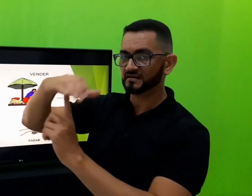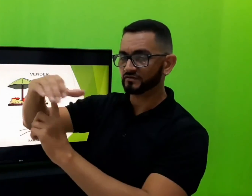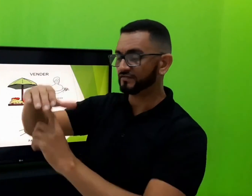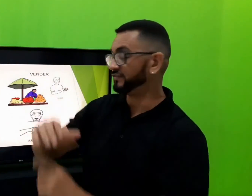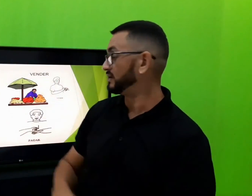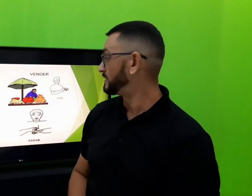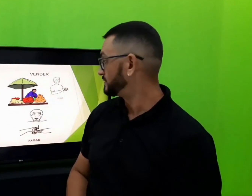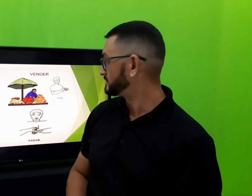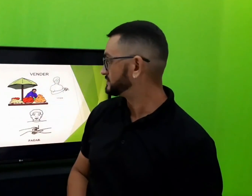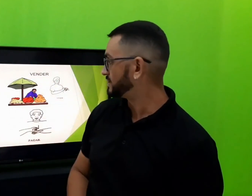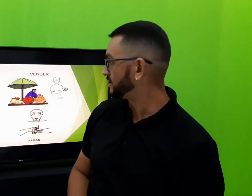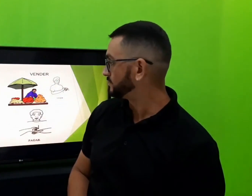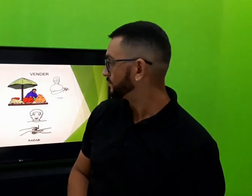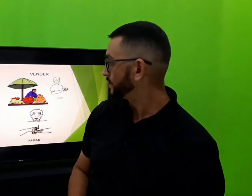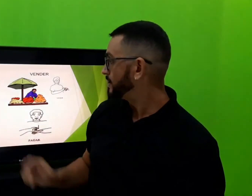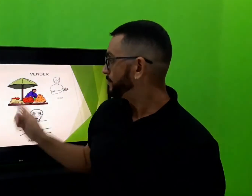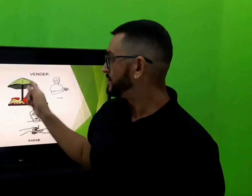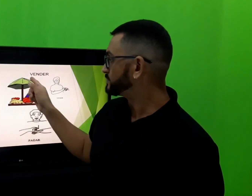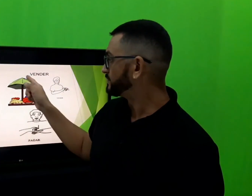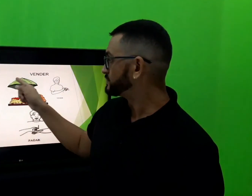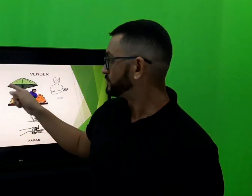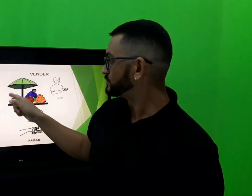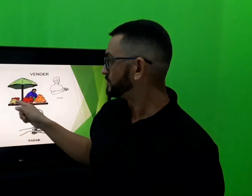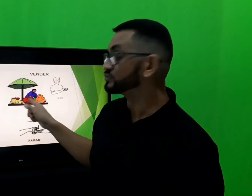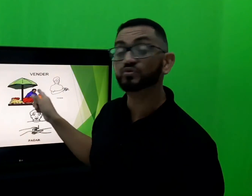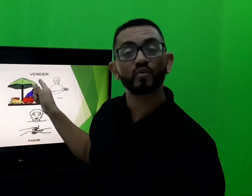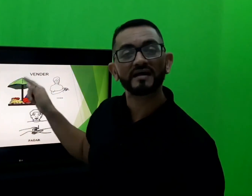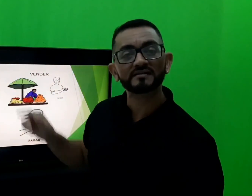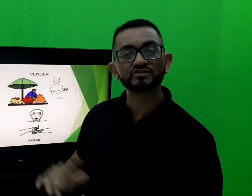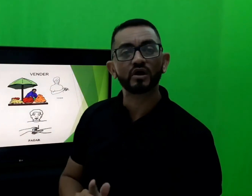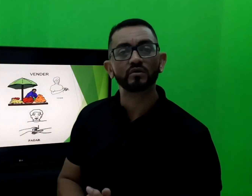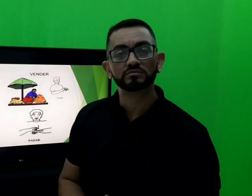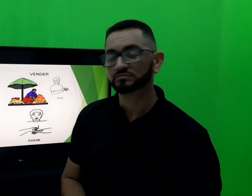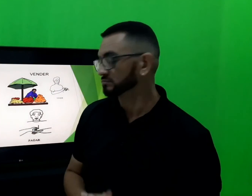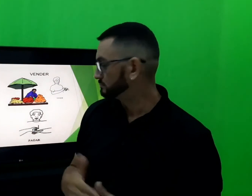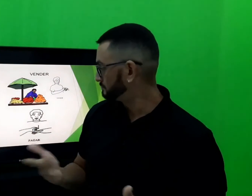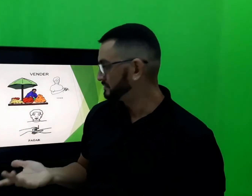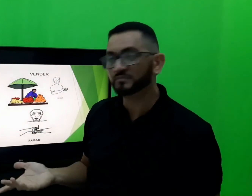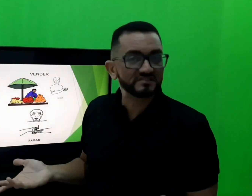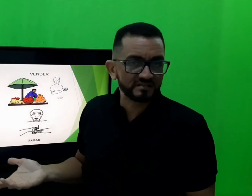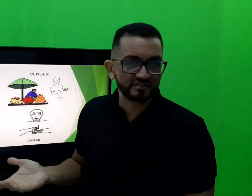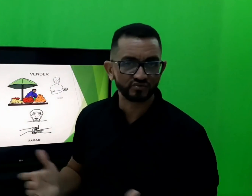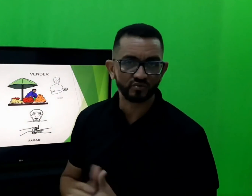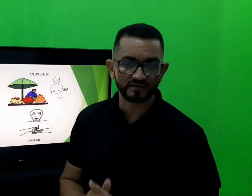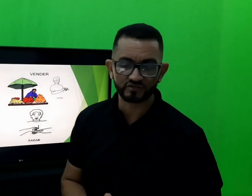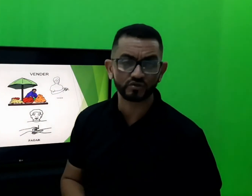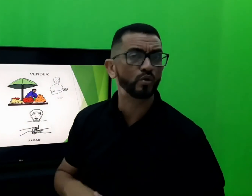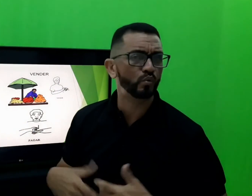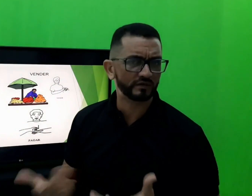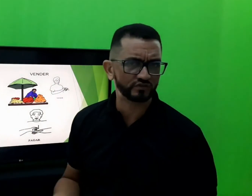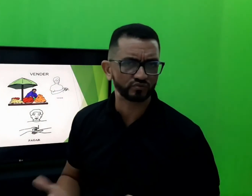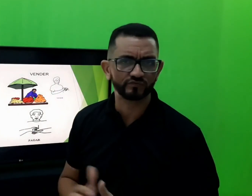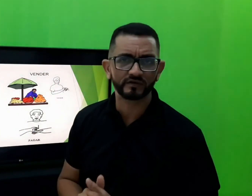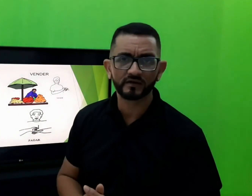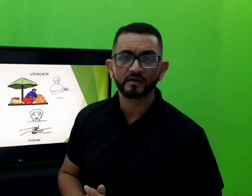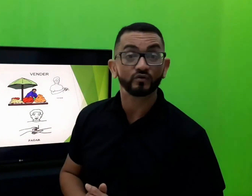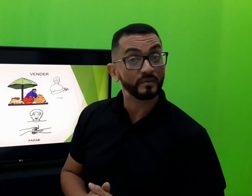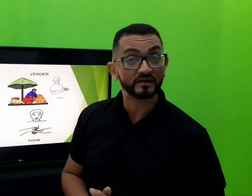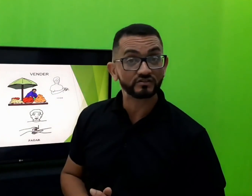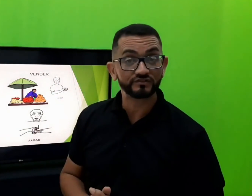referenciando à feira, certo? Mas, professor, nós temos um guarda-sol. Vamos dizer que seja um guarda-sol, um guarda-chuva. Como é que a gente